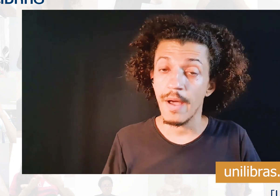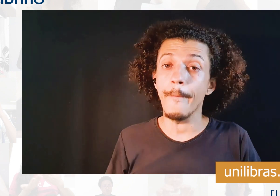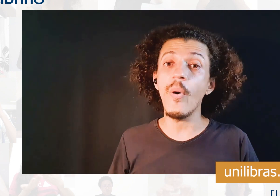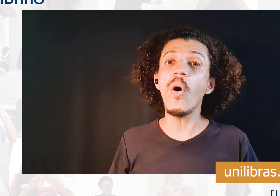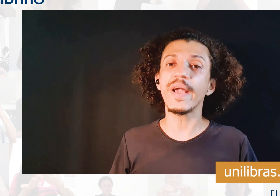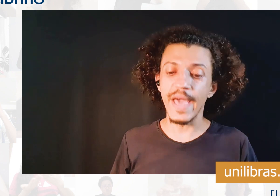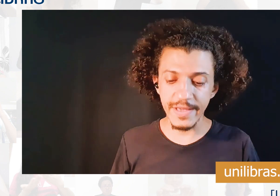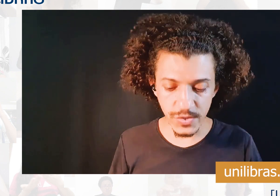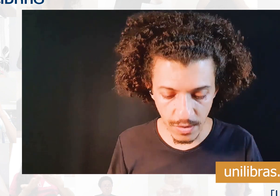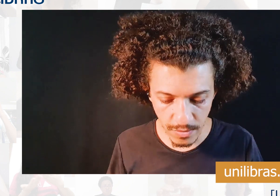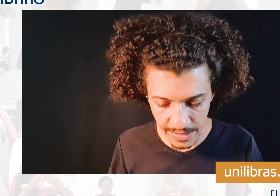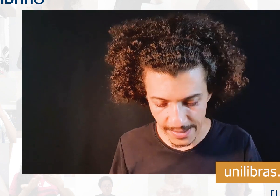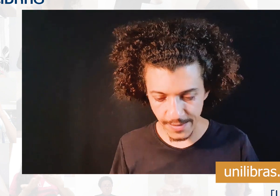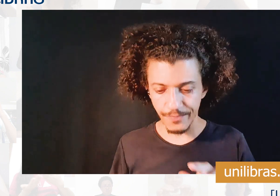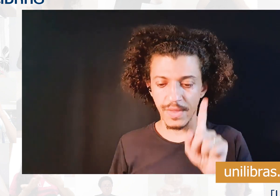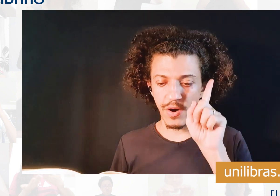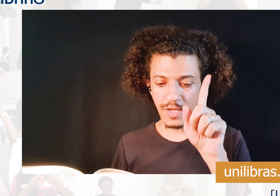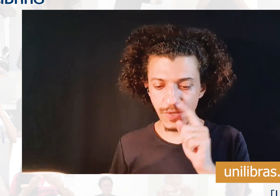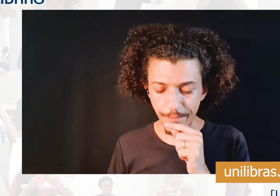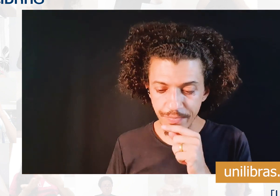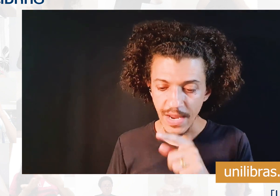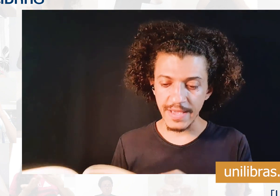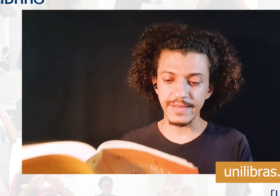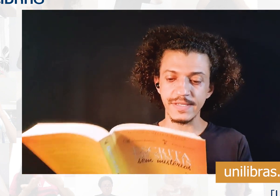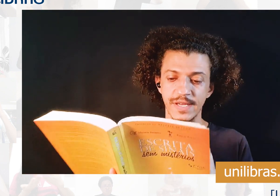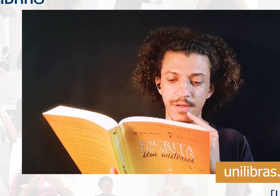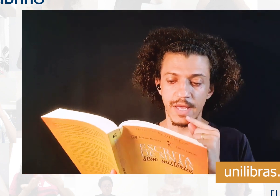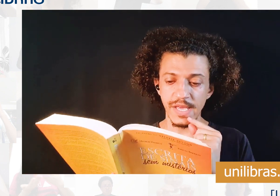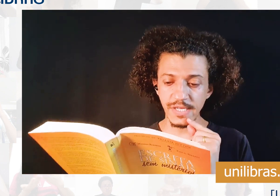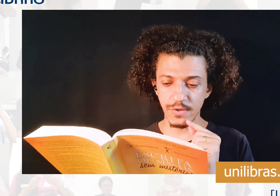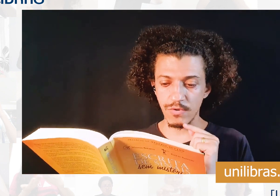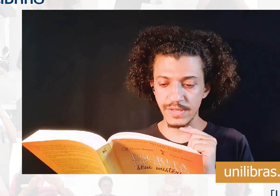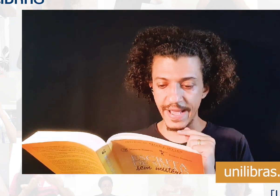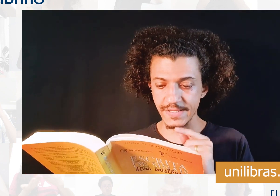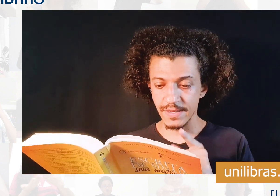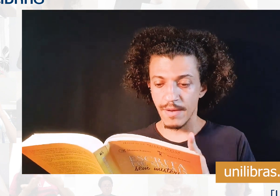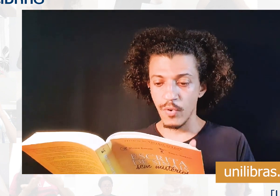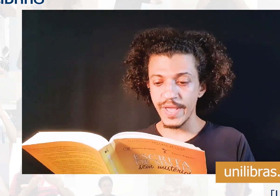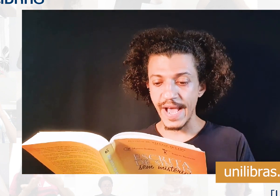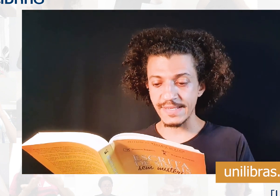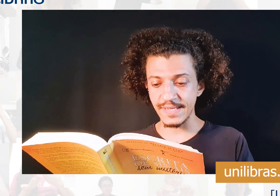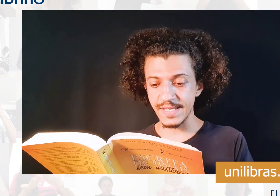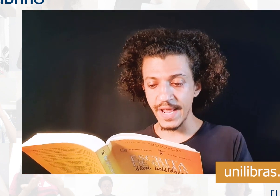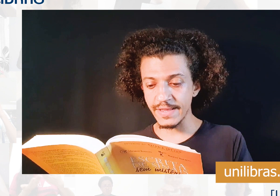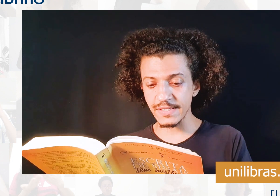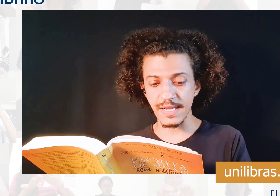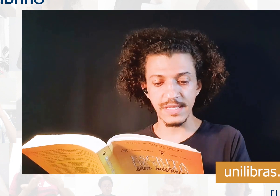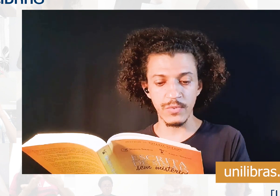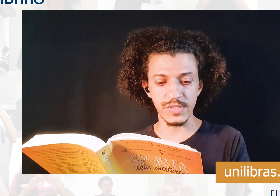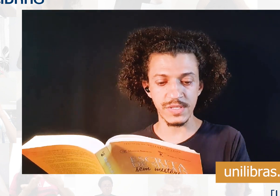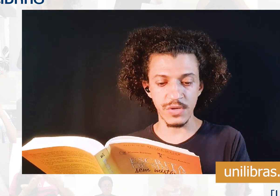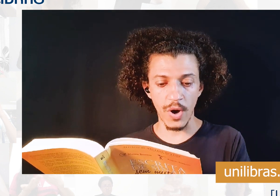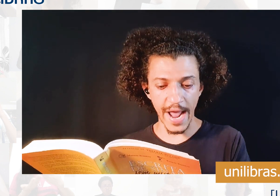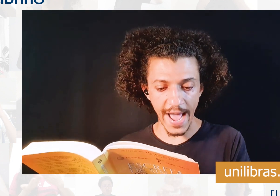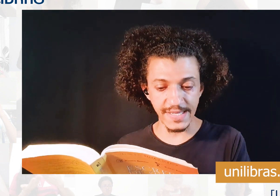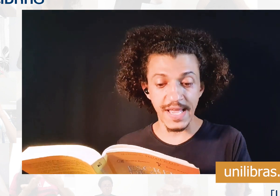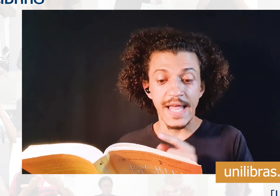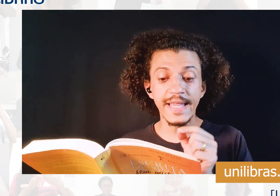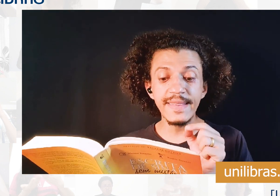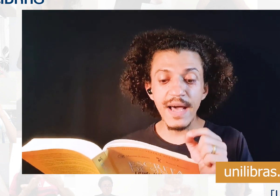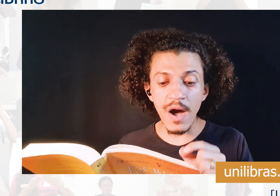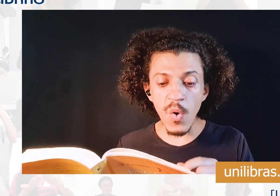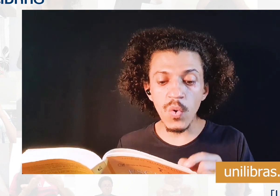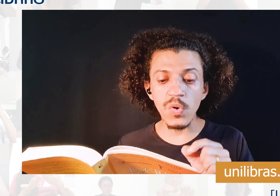Por que isso acontece? Olha só, aqui está dizendo, isso acontece porque as escritas das línguas